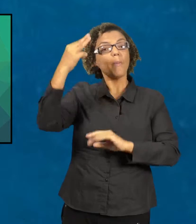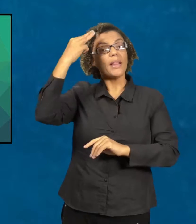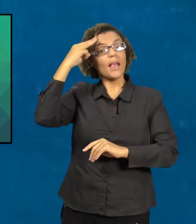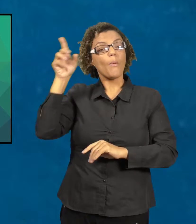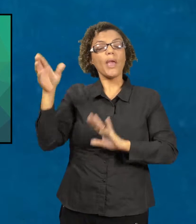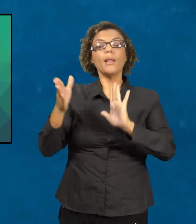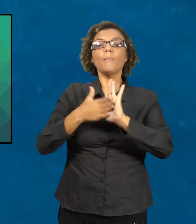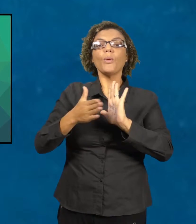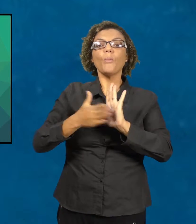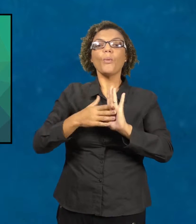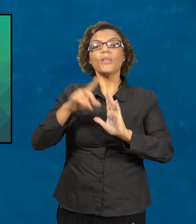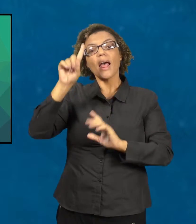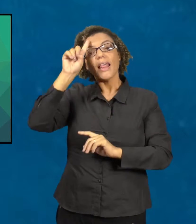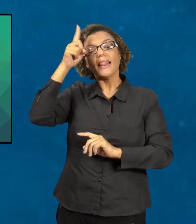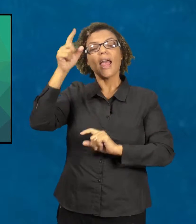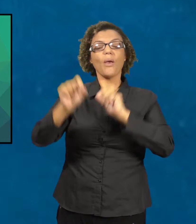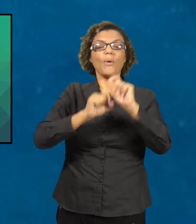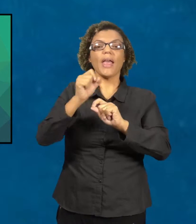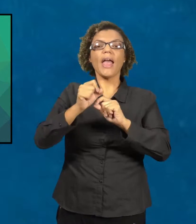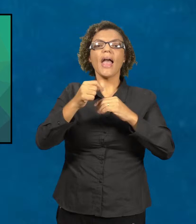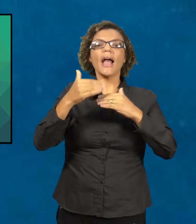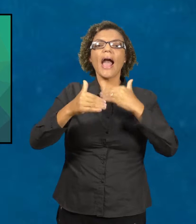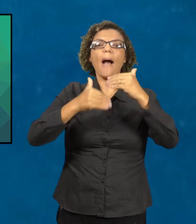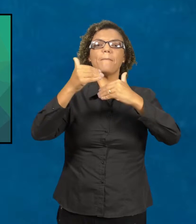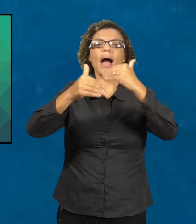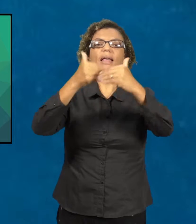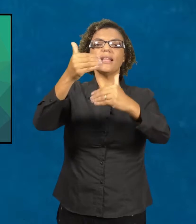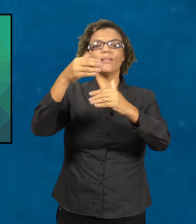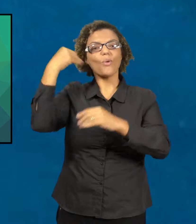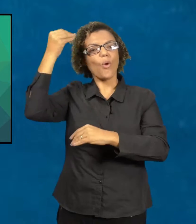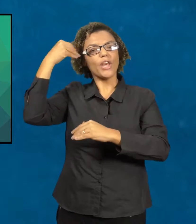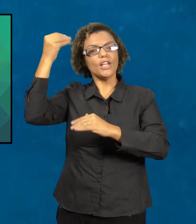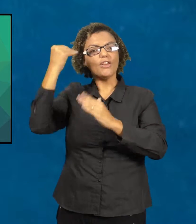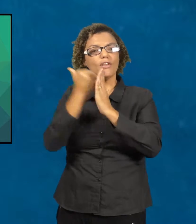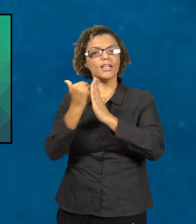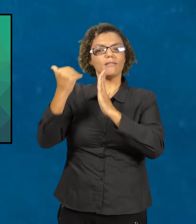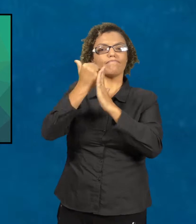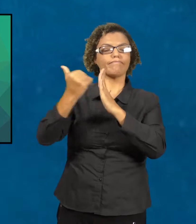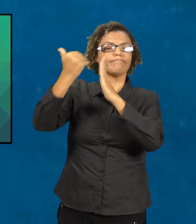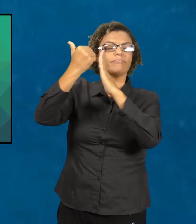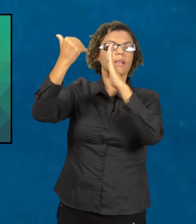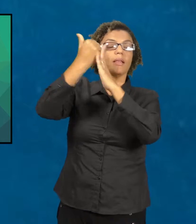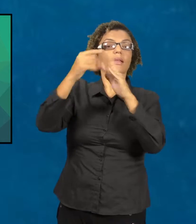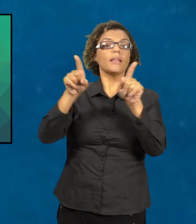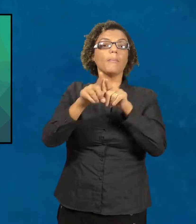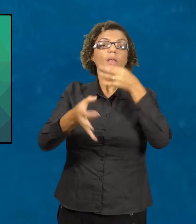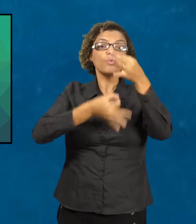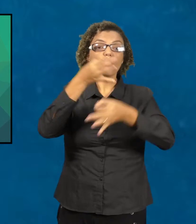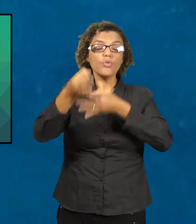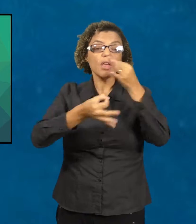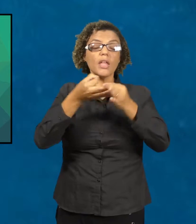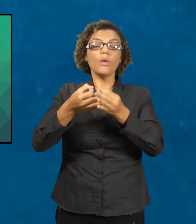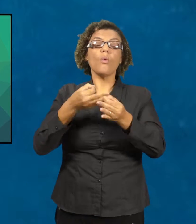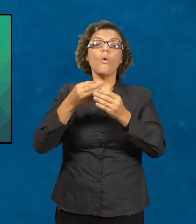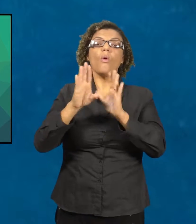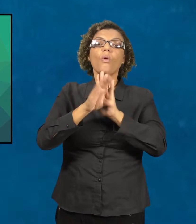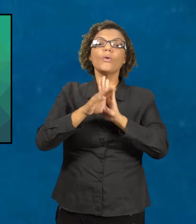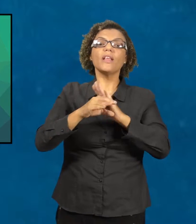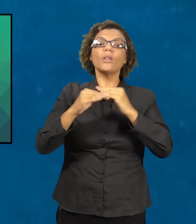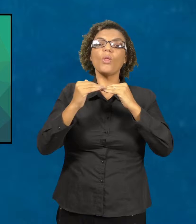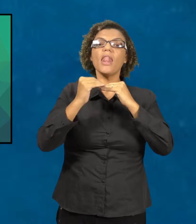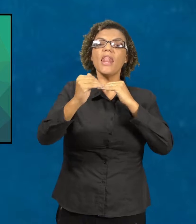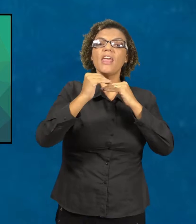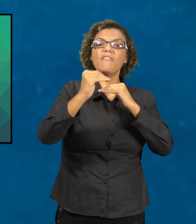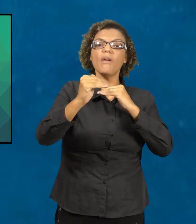camadas cognitivas que se sobrepõem. Além disso, ele sugeriu o conceito de níveis de evolução de um modelo mental.